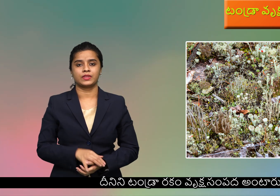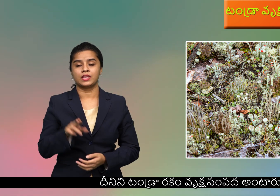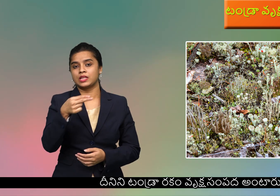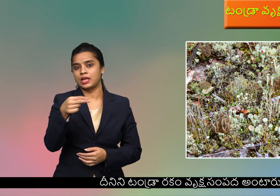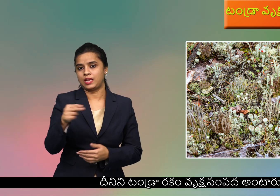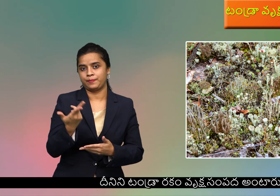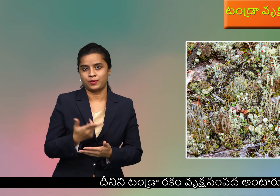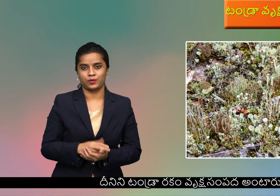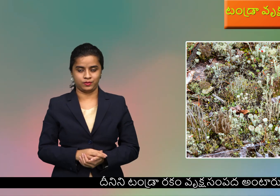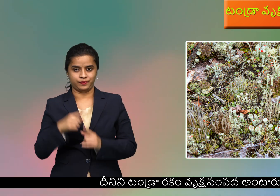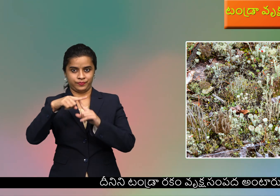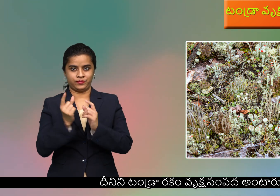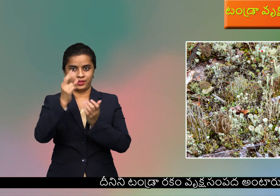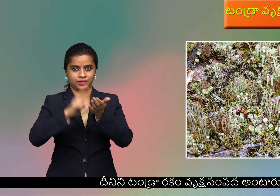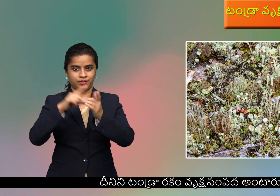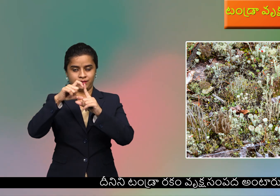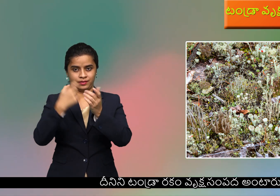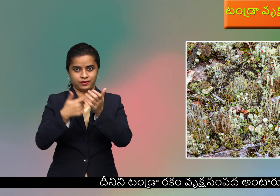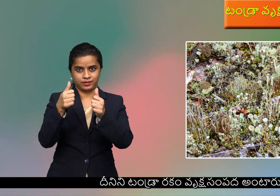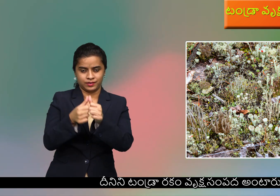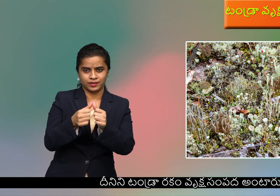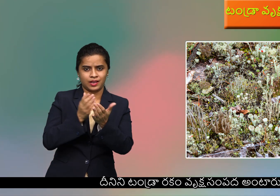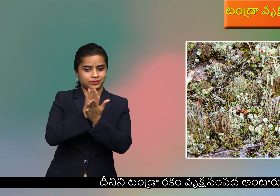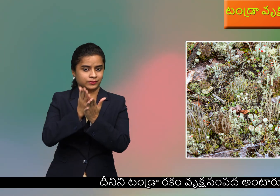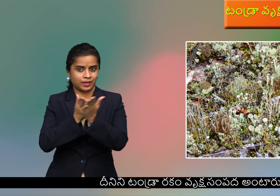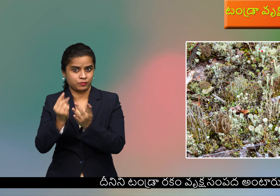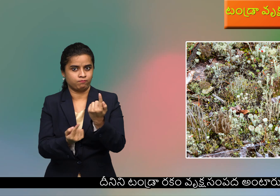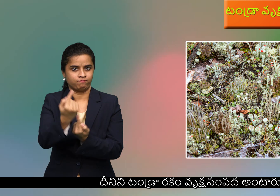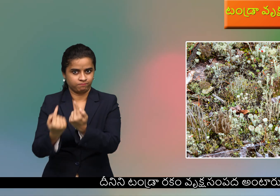దీనిని టండ్రా రకం వృక్ష సంపద అంటారు.